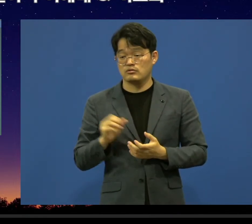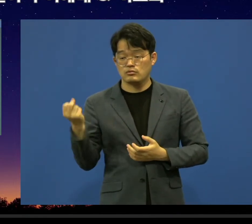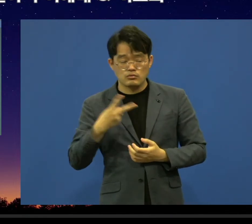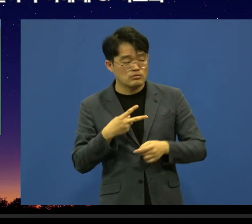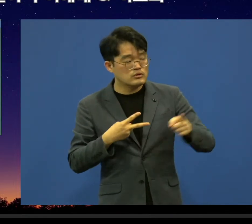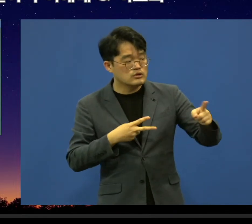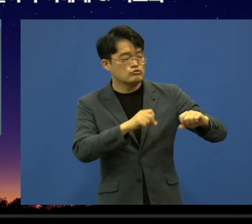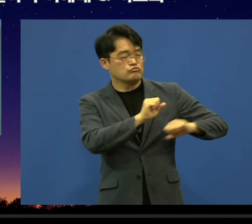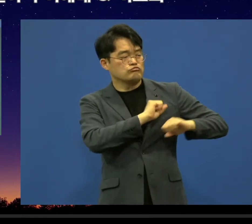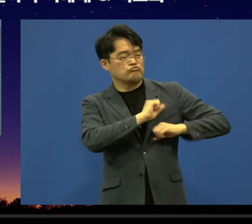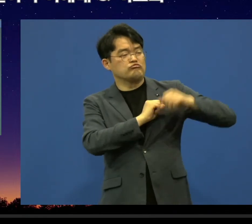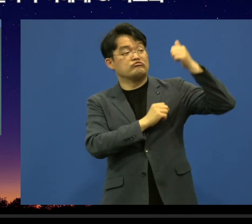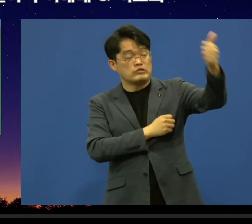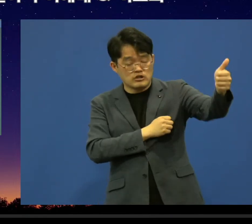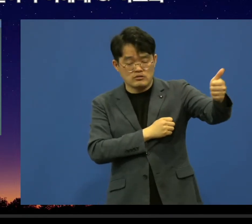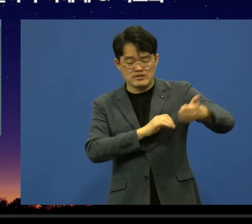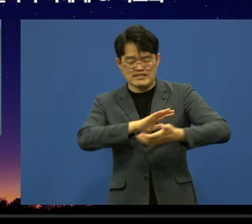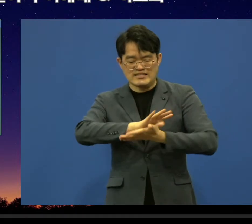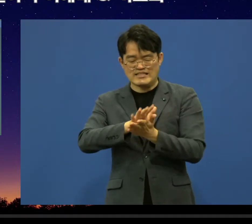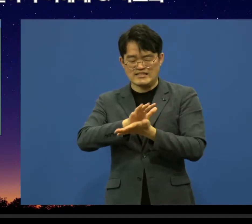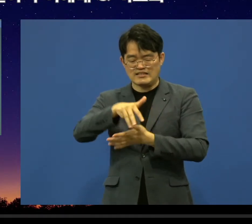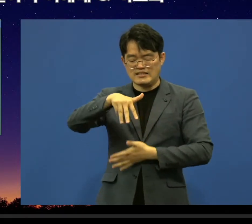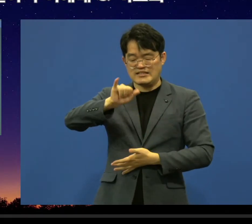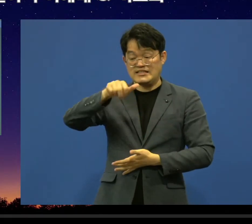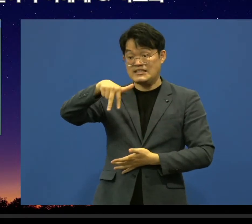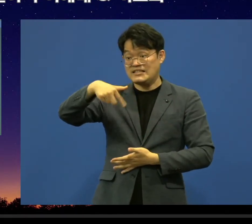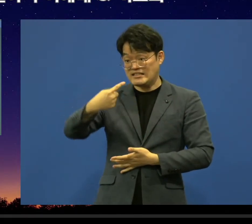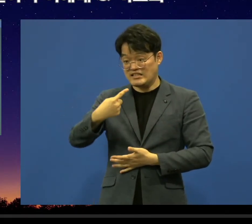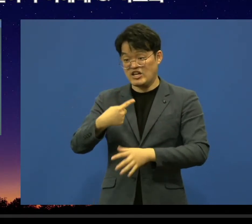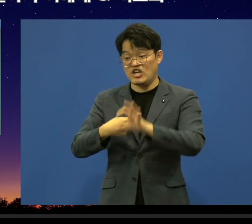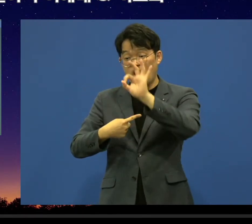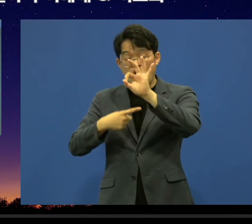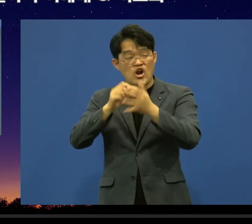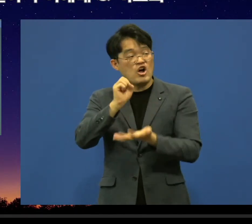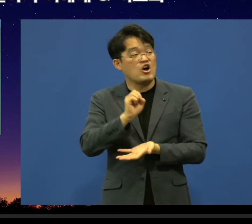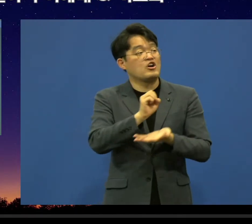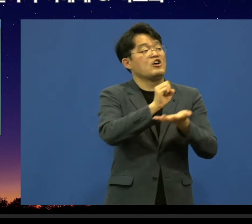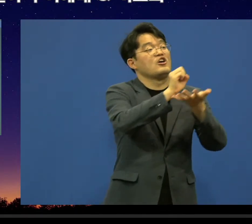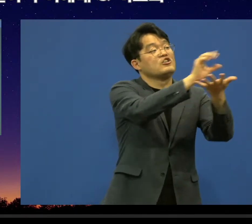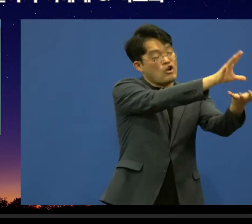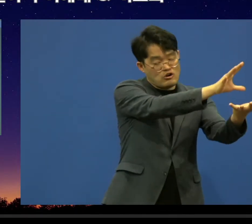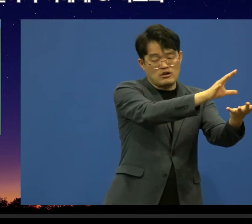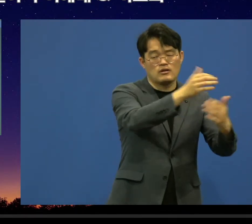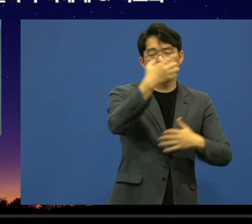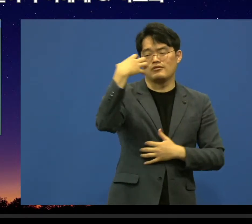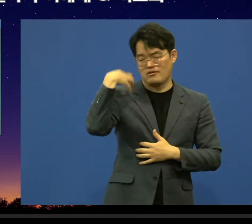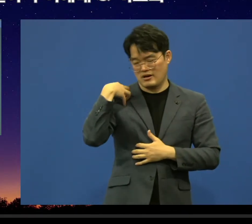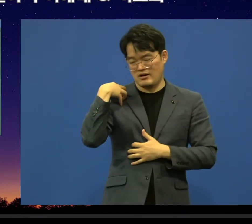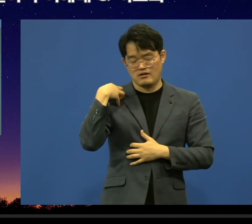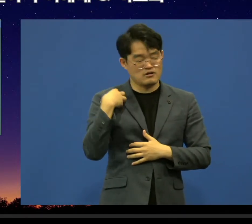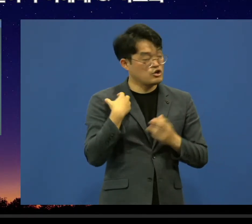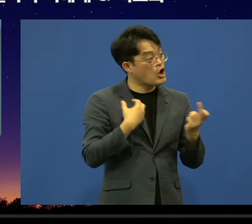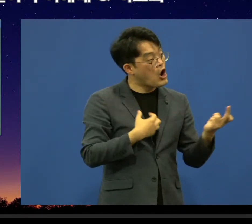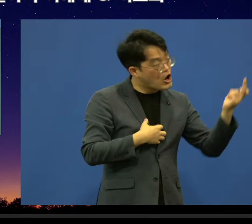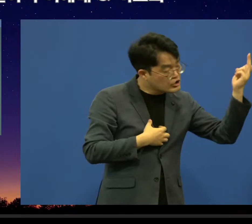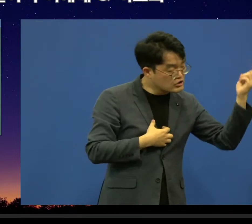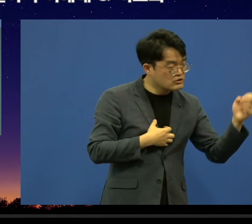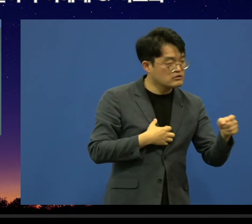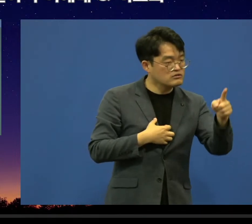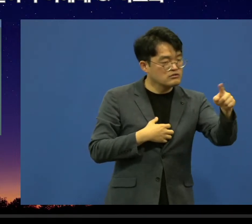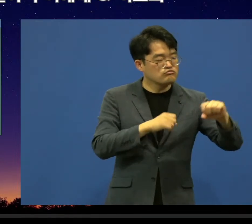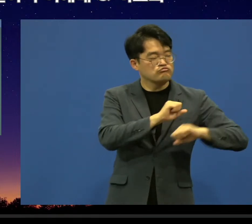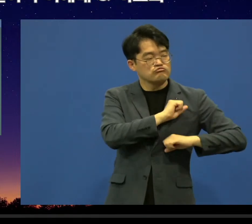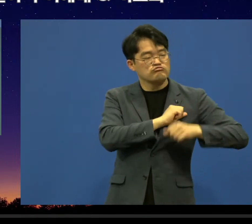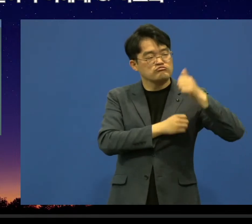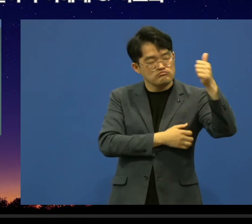주어야 했어요. 이 다윗의 손에 들린 도시락은 전쟁에 나간 형들과 천부장이 육신의 힘을 위해